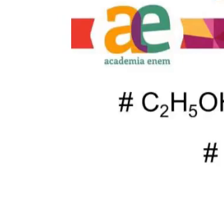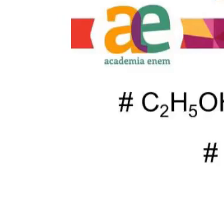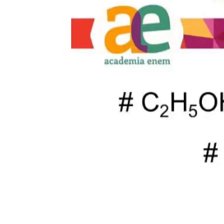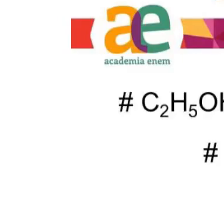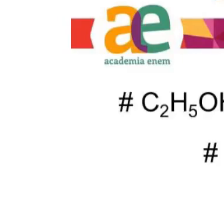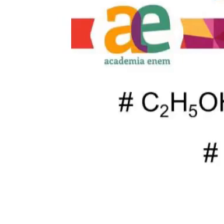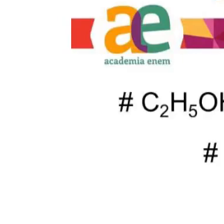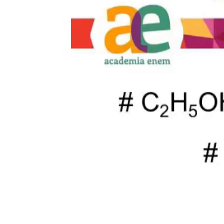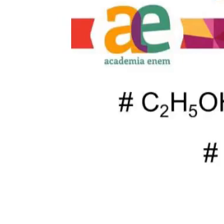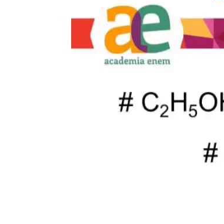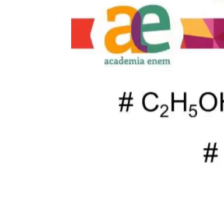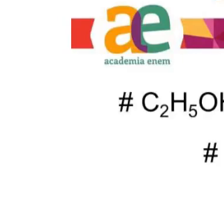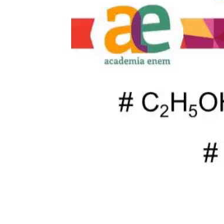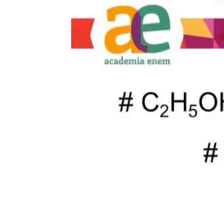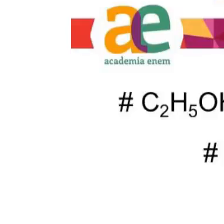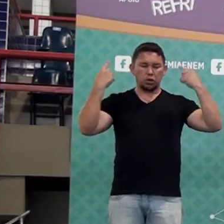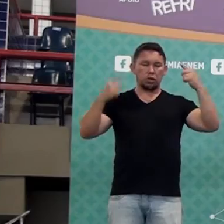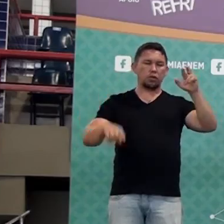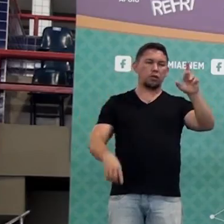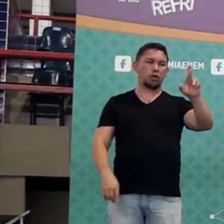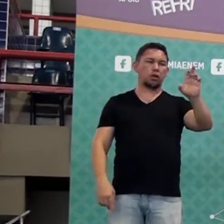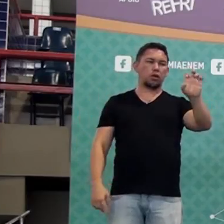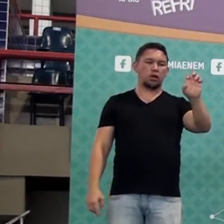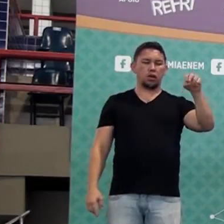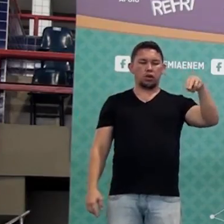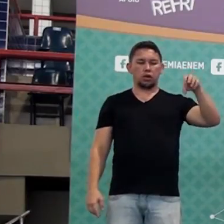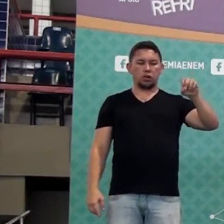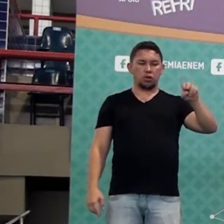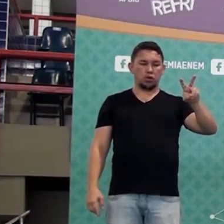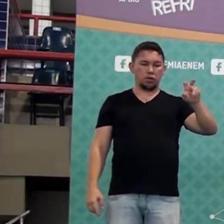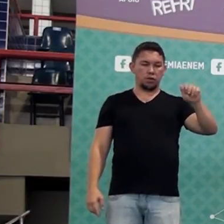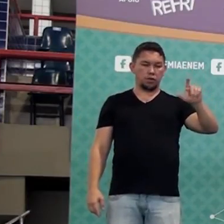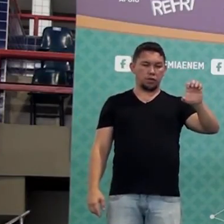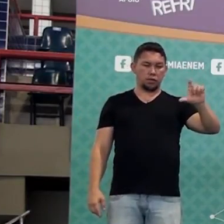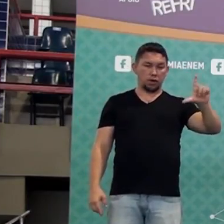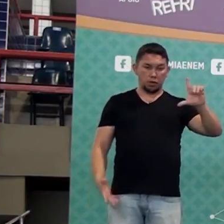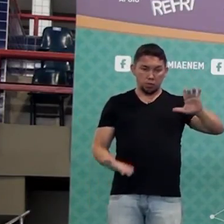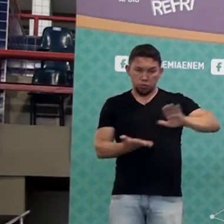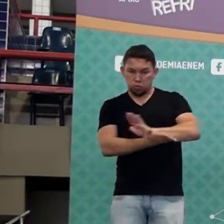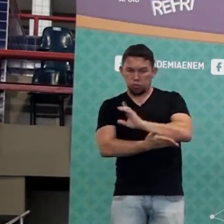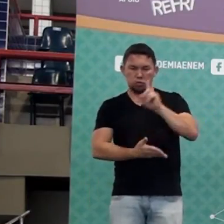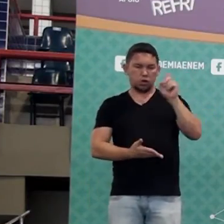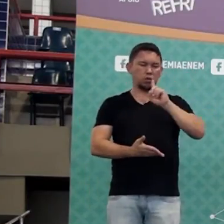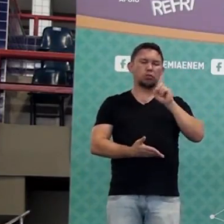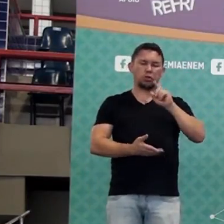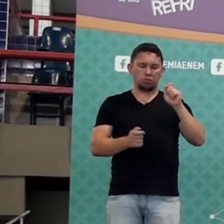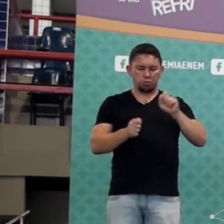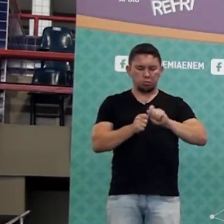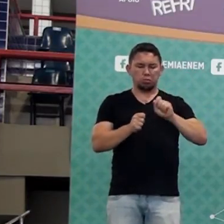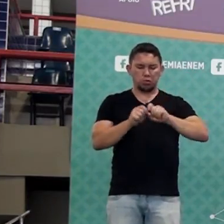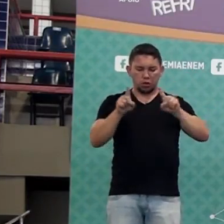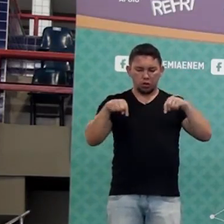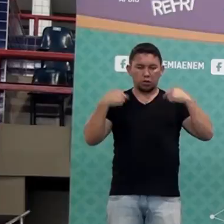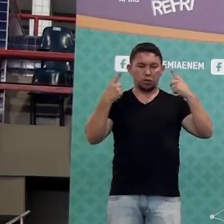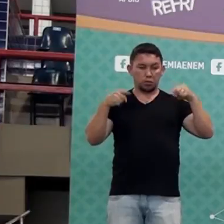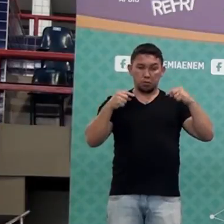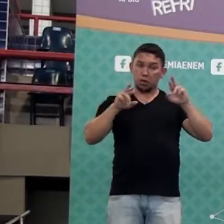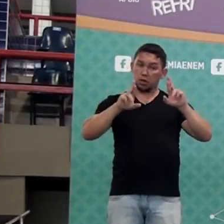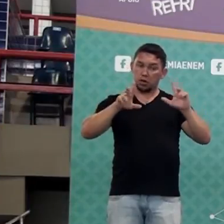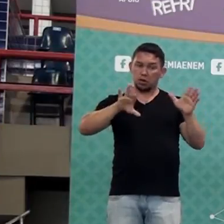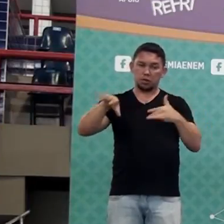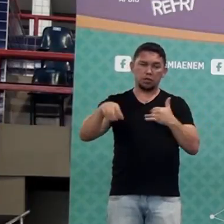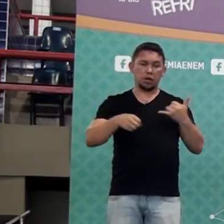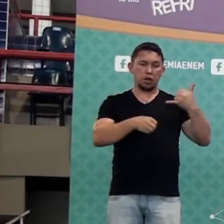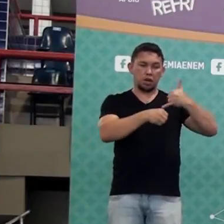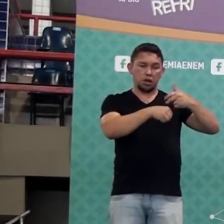renovável, o que significa dizer que ele não se acaba, é diferente dos combustíveis fósseis, né? Os